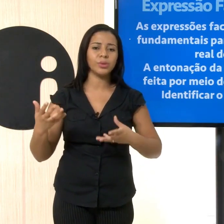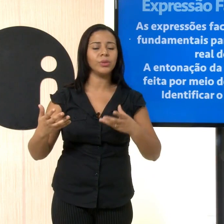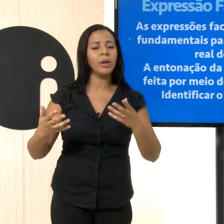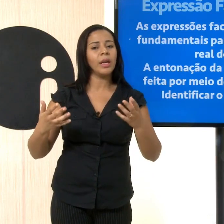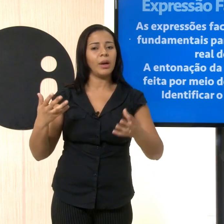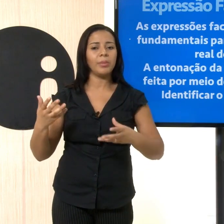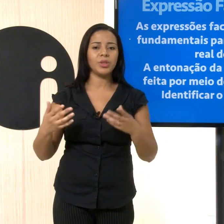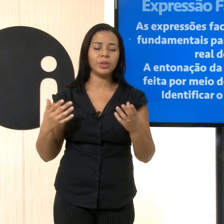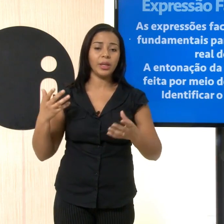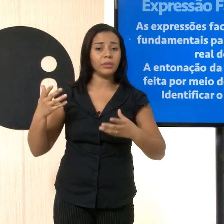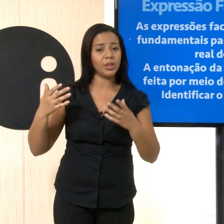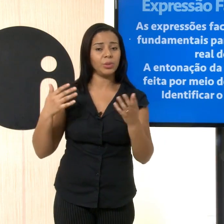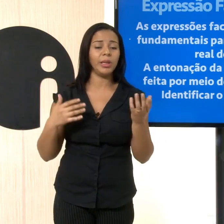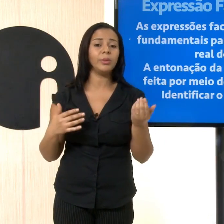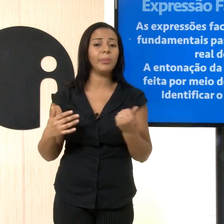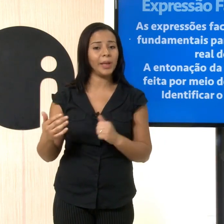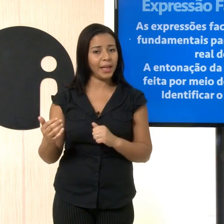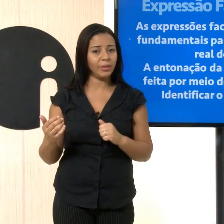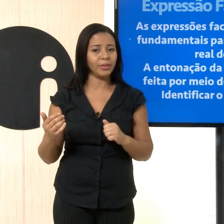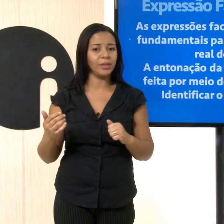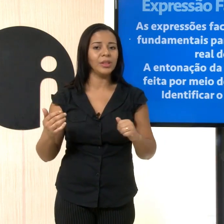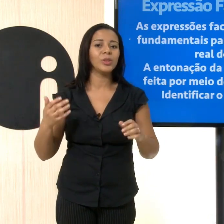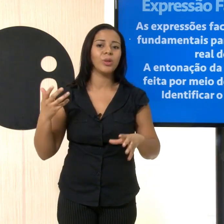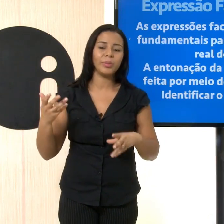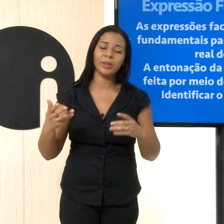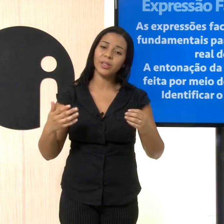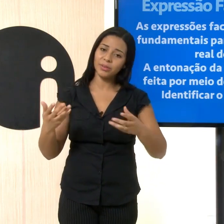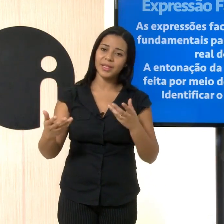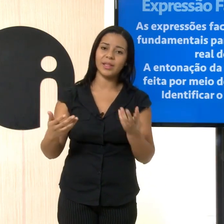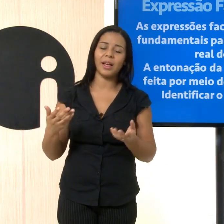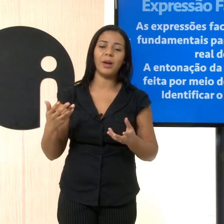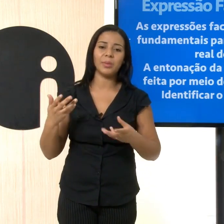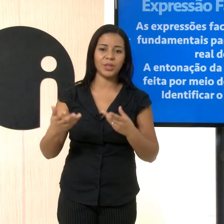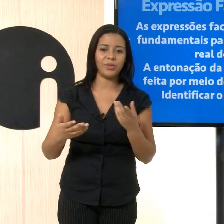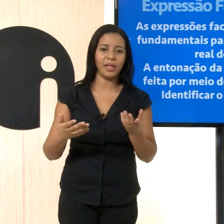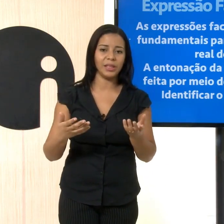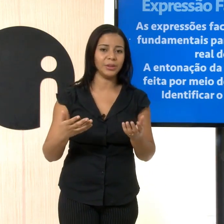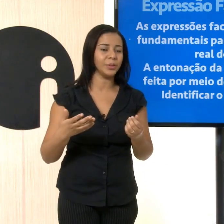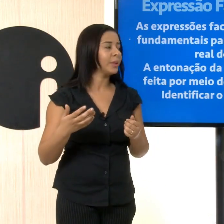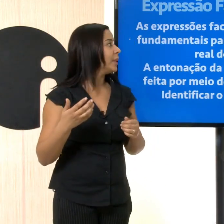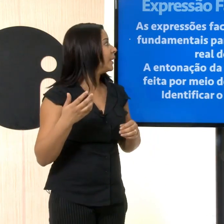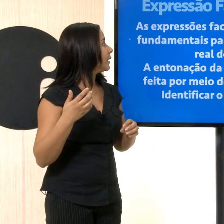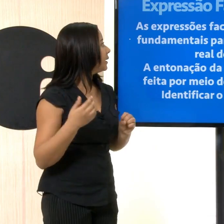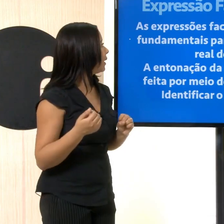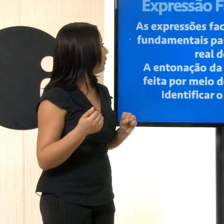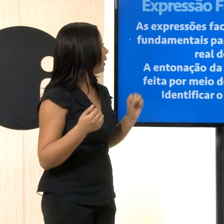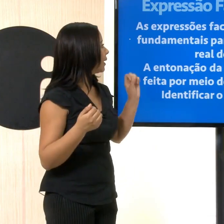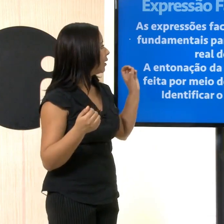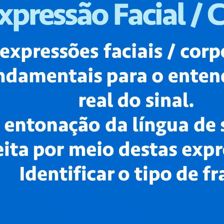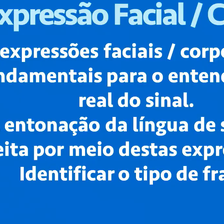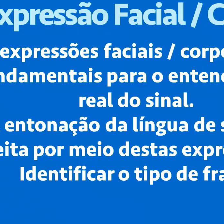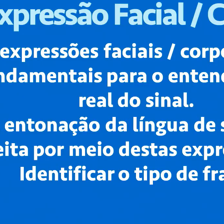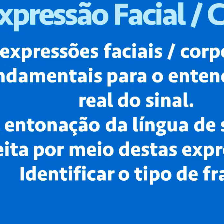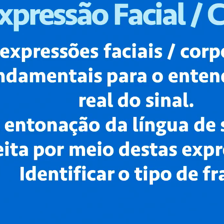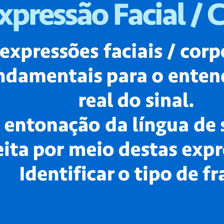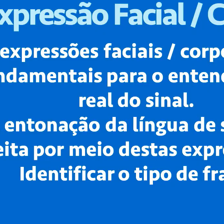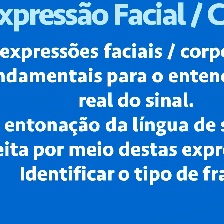surdo realmente tenha um entendimento pleno sobre o que você está realmente falando. Então, aqui nós vemos que as